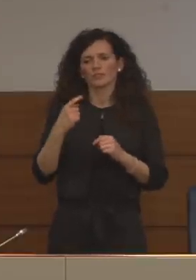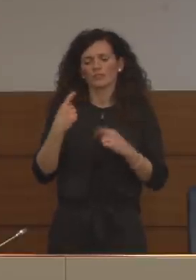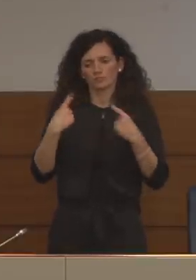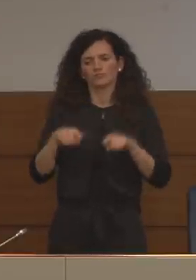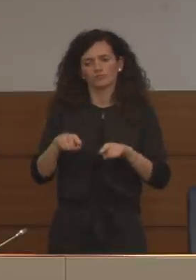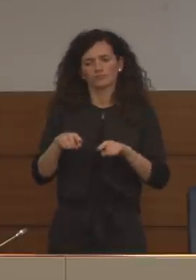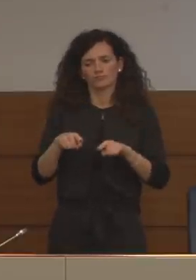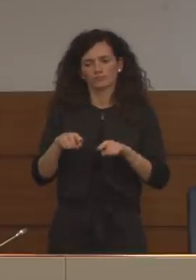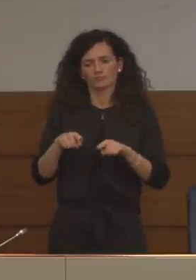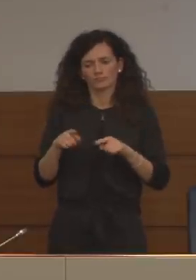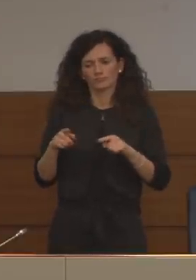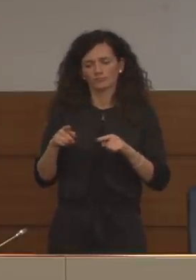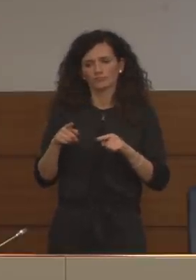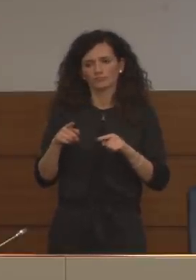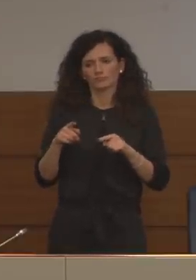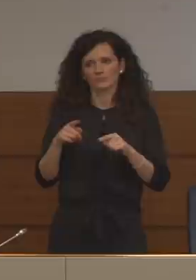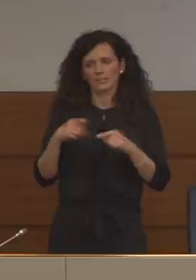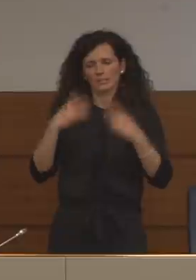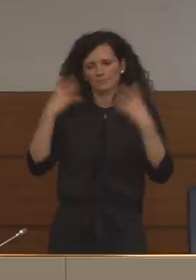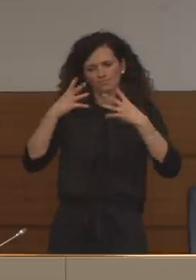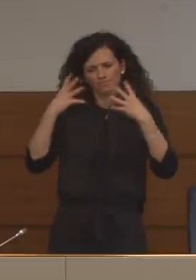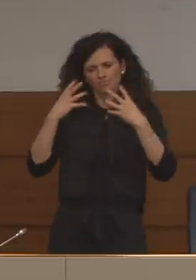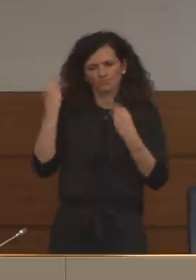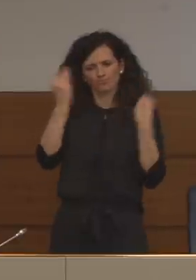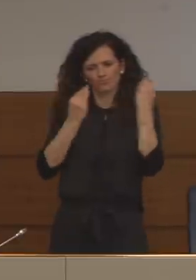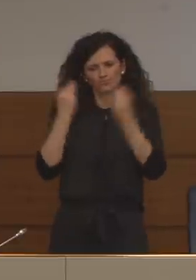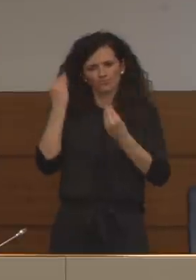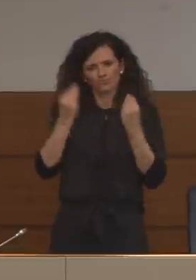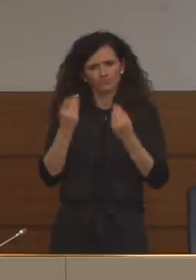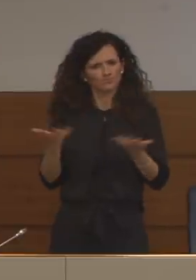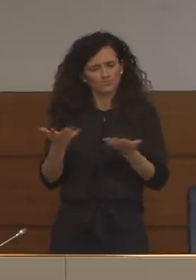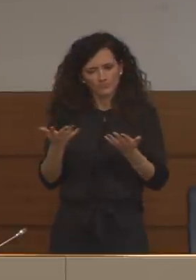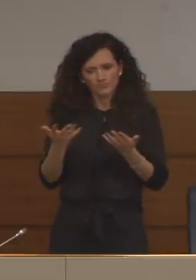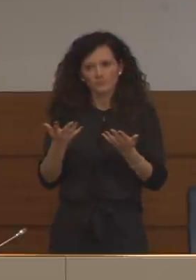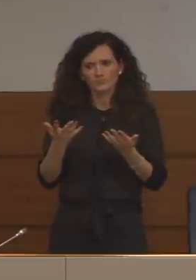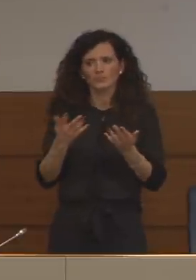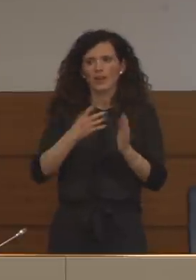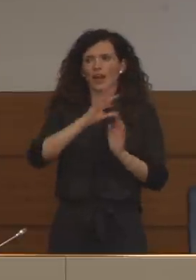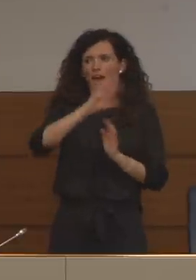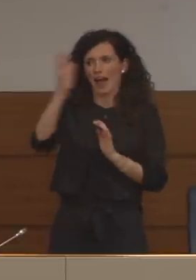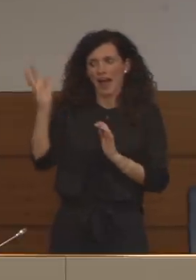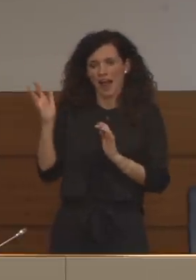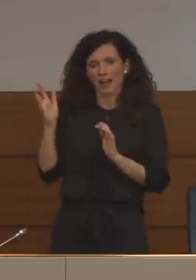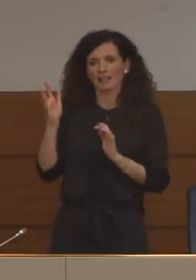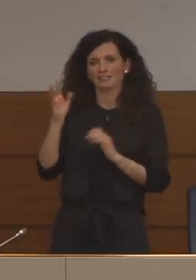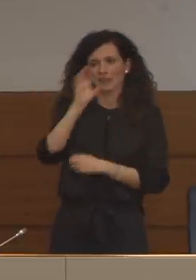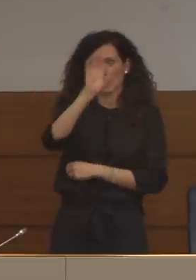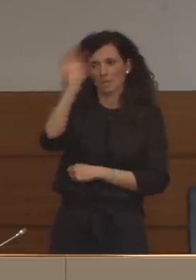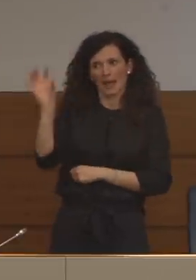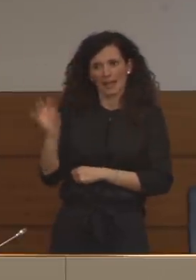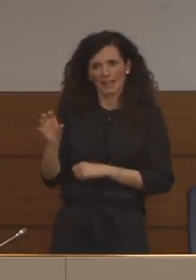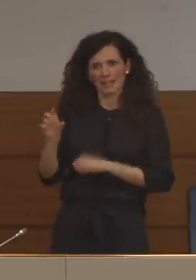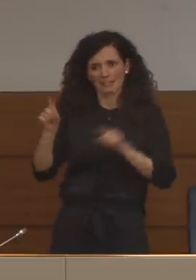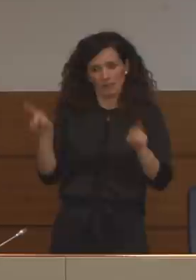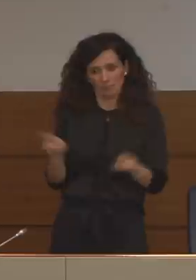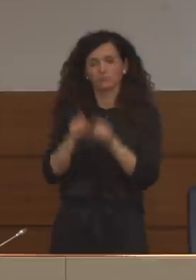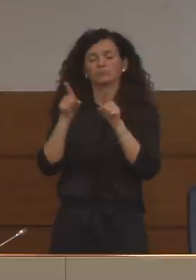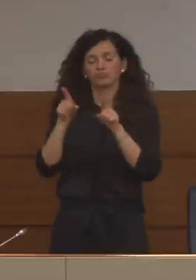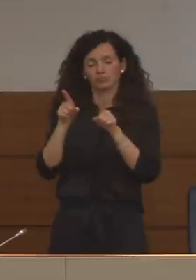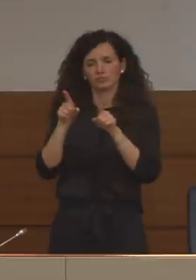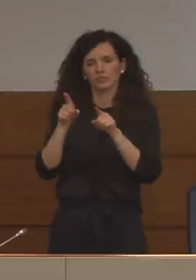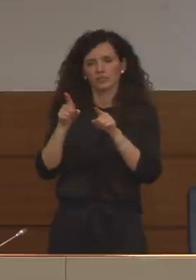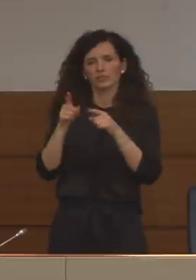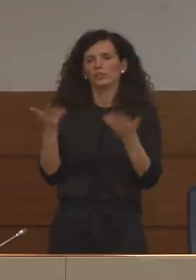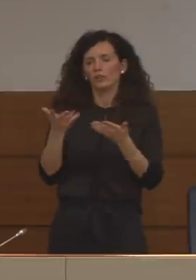alla decisione che altri adesso stanno adottando altri paesi intendo dire di